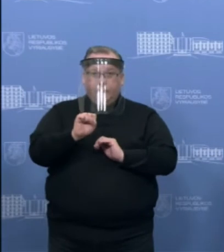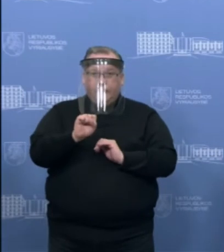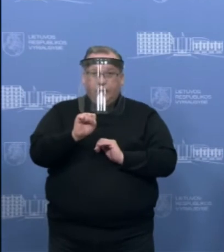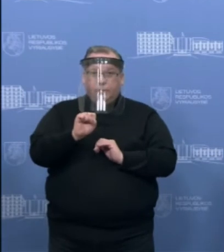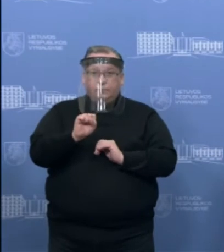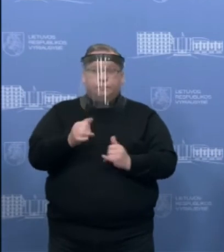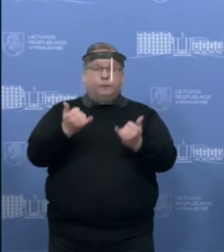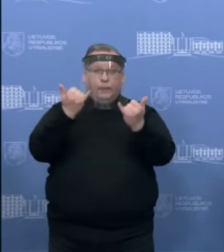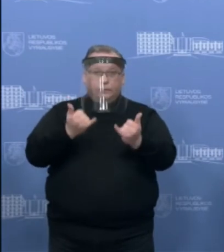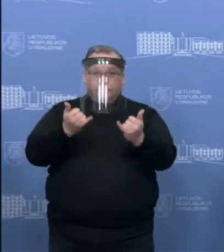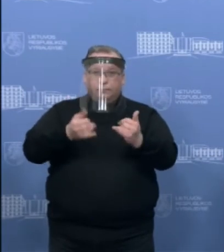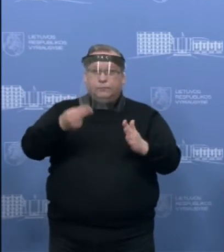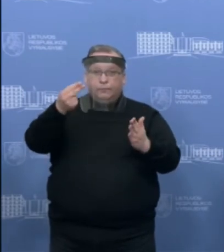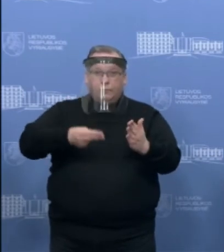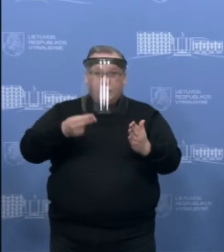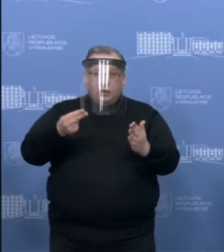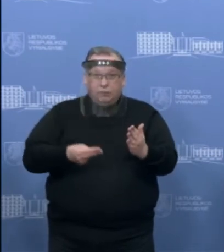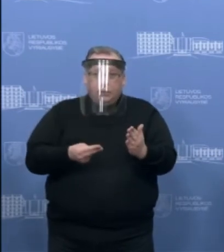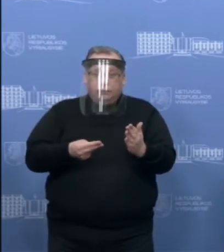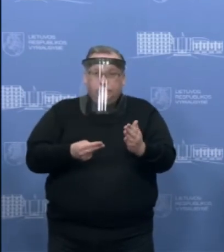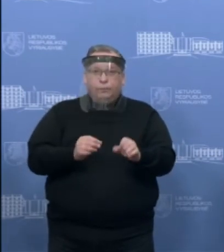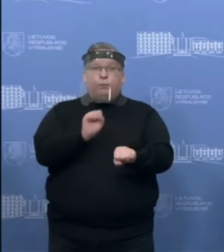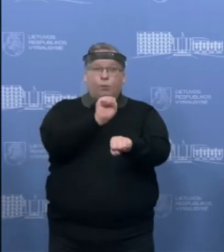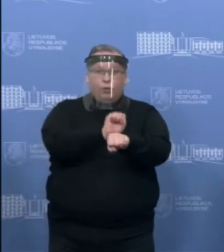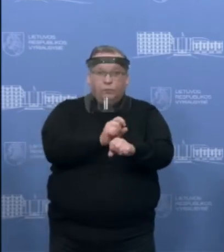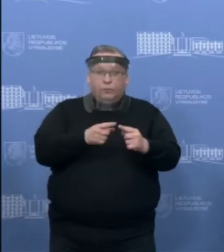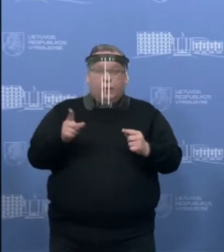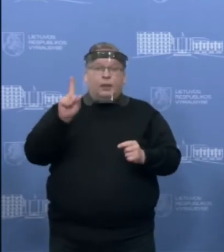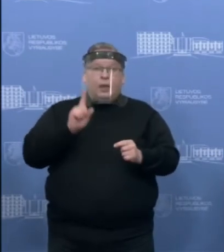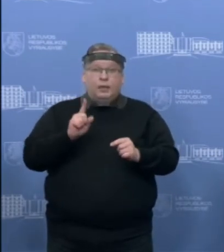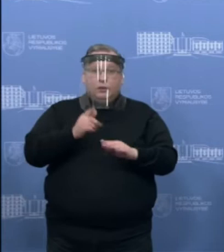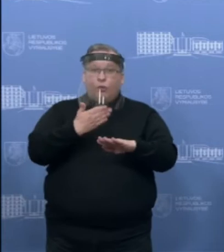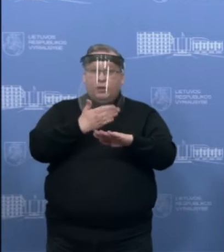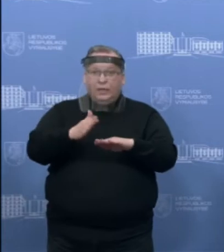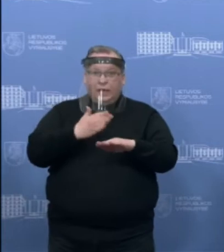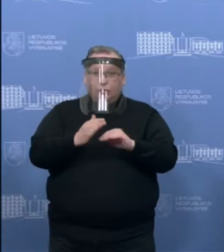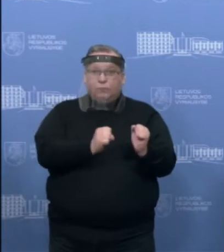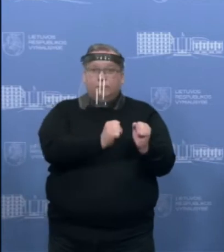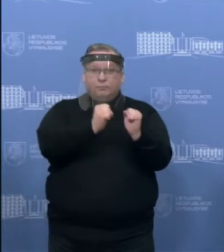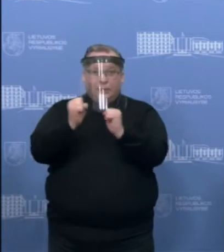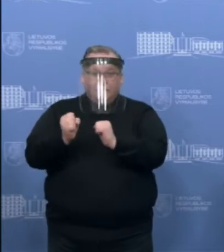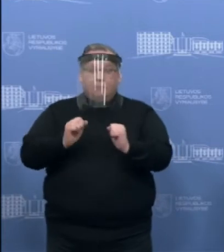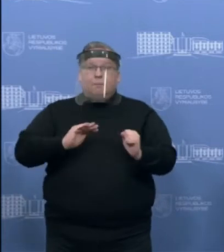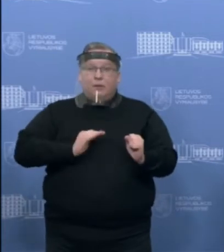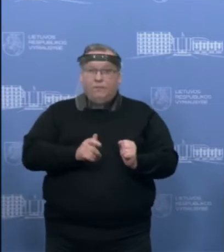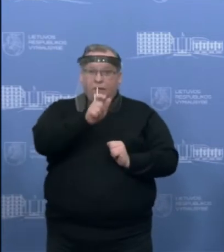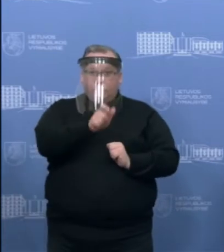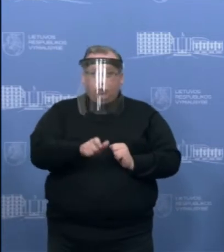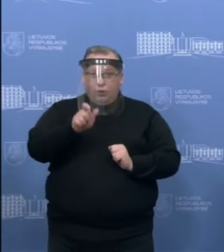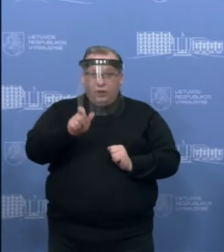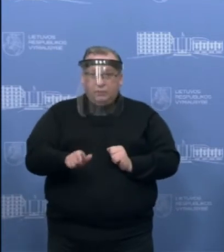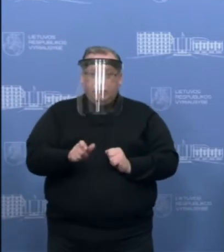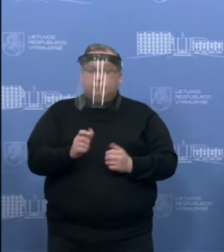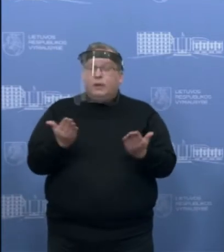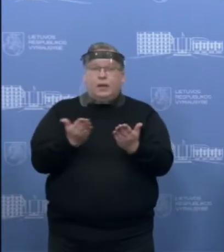šiandieną pasirašė moratoriumą dėl laikino kredito įsipareigojimo atidėjimo privatiems klientams.